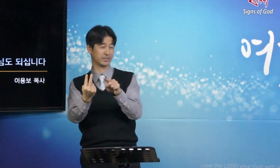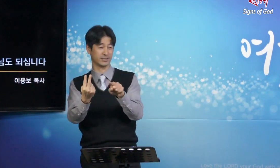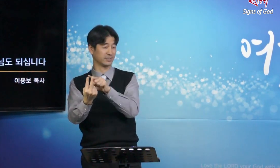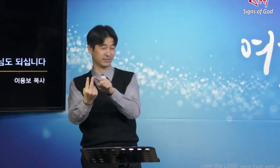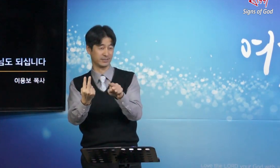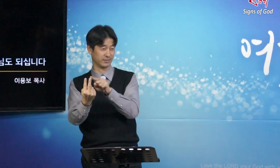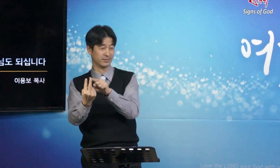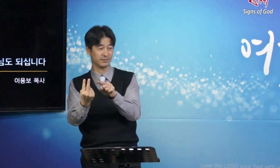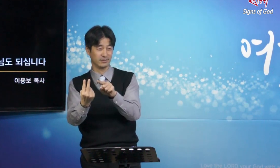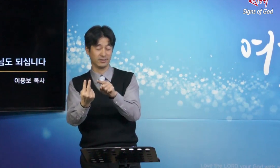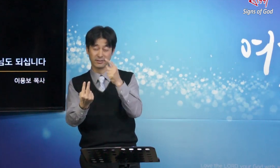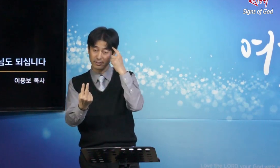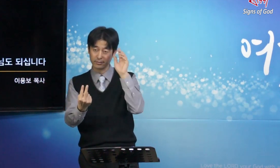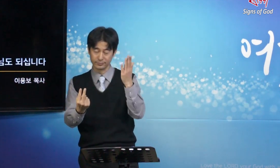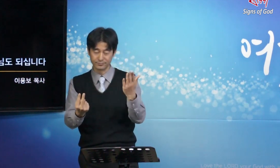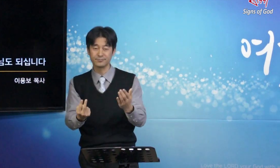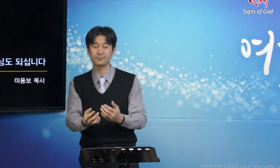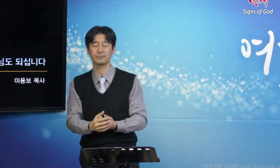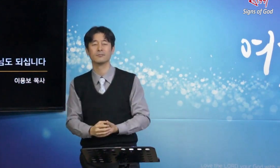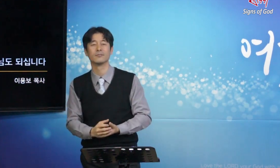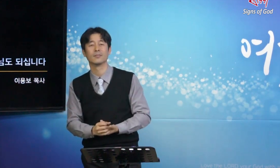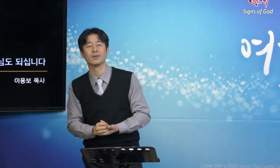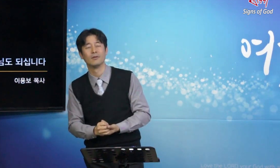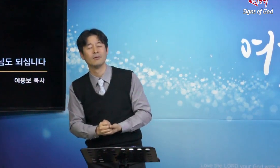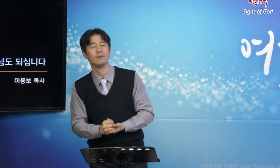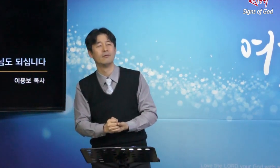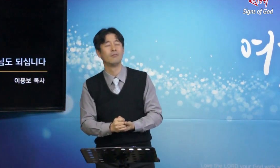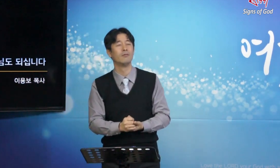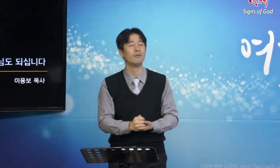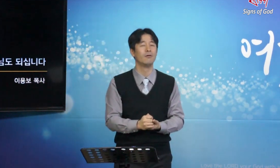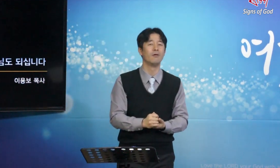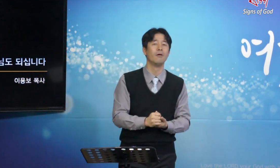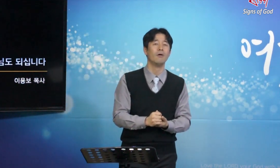남겨두기 위해서 그렇게 하지 않았나 생각해 봅니다.